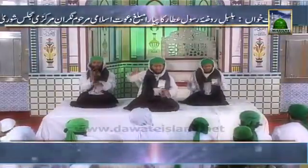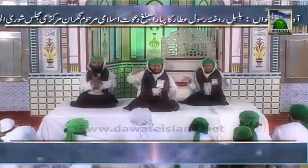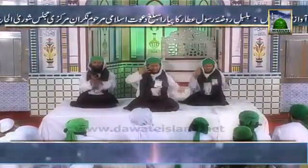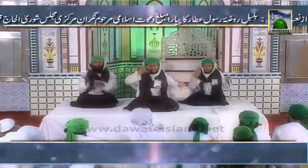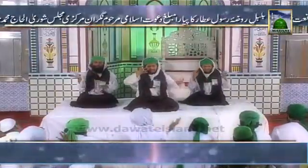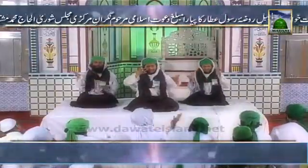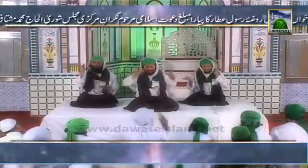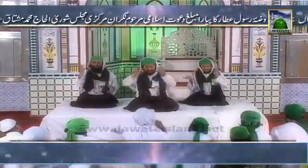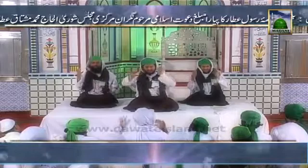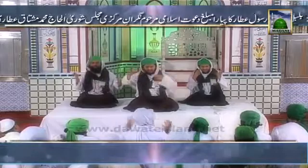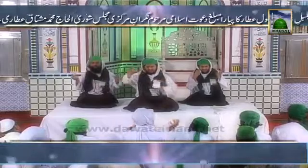پتھر کھائے